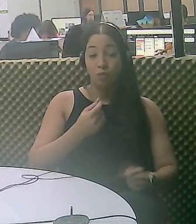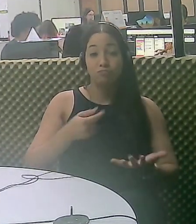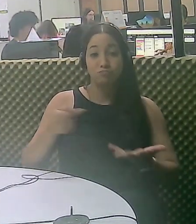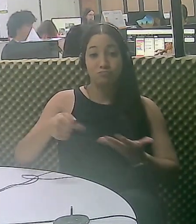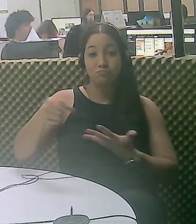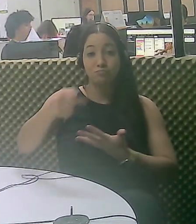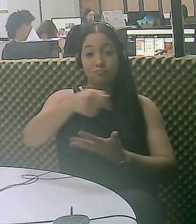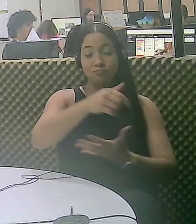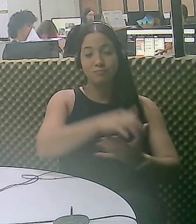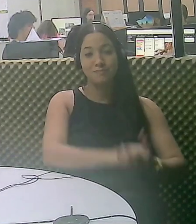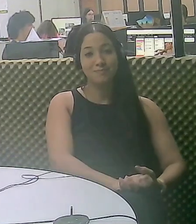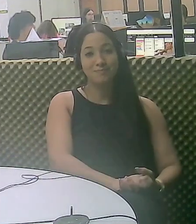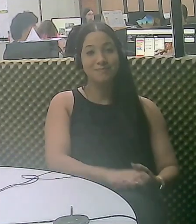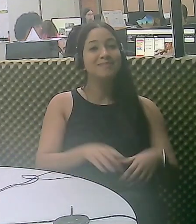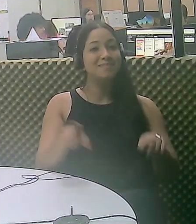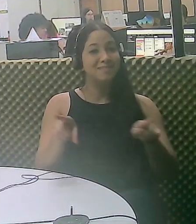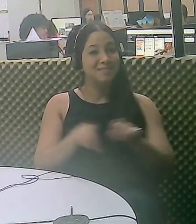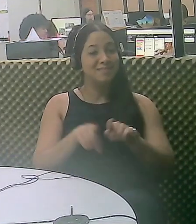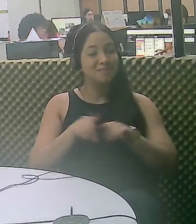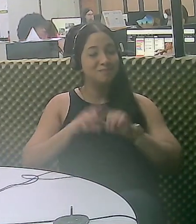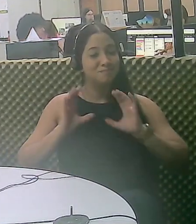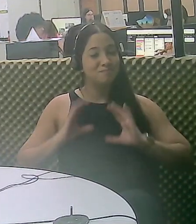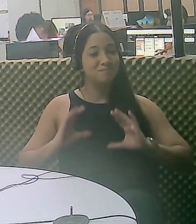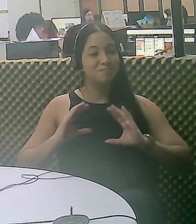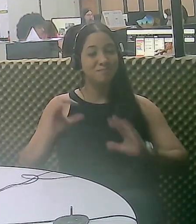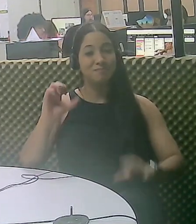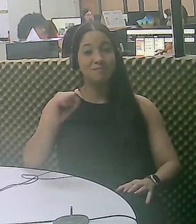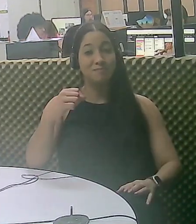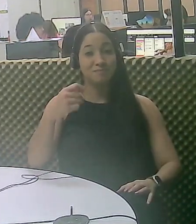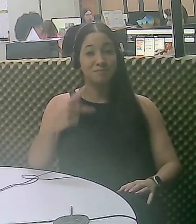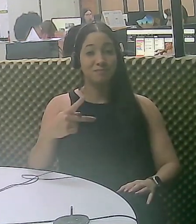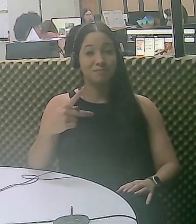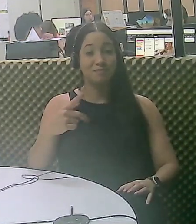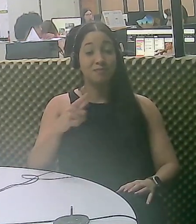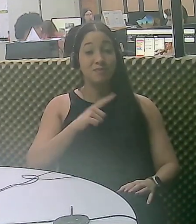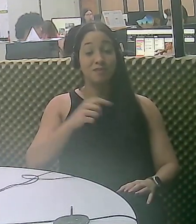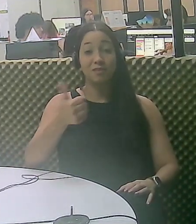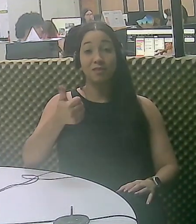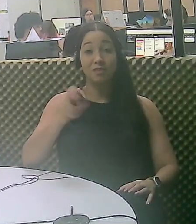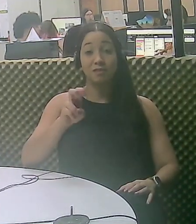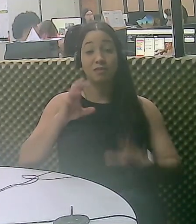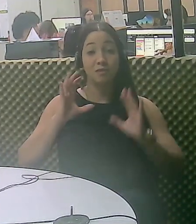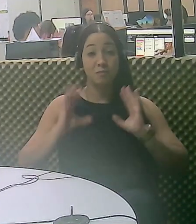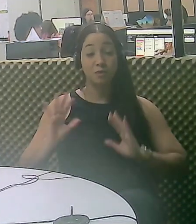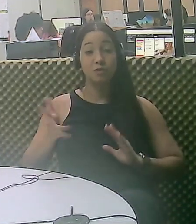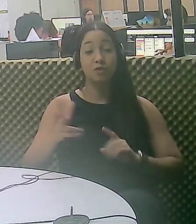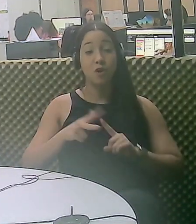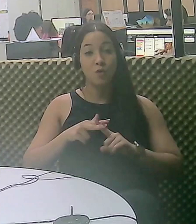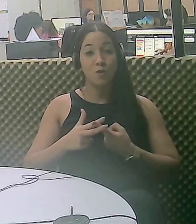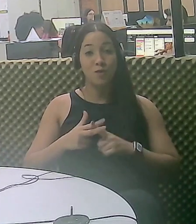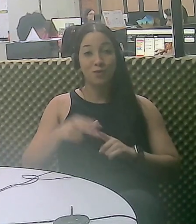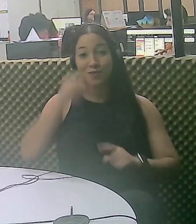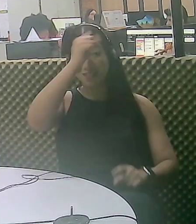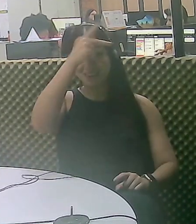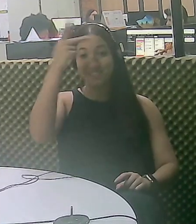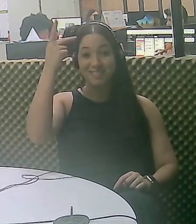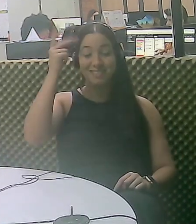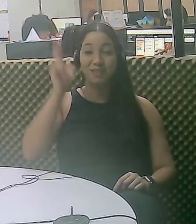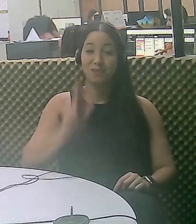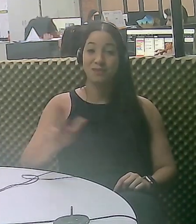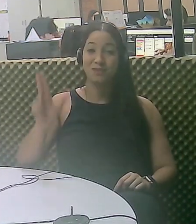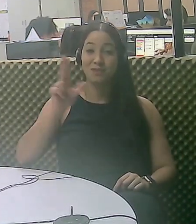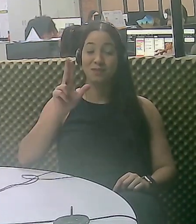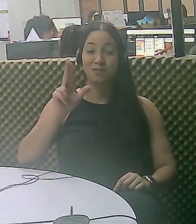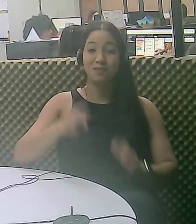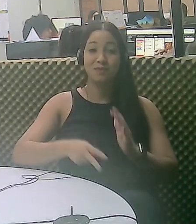entre outros. Além da Praça Sérgio Pacheco, 15 praças já receberam manutenção da Prefeitura de Uberlândia